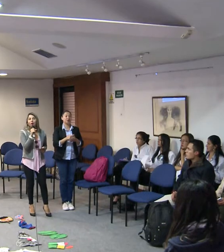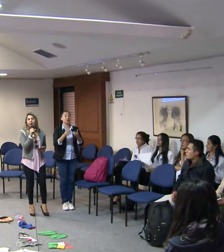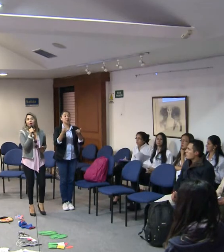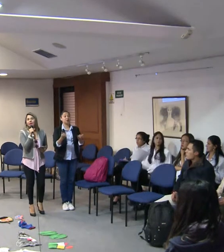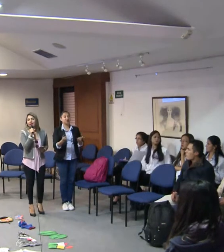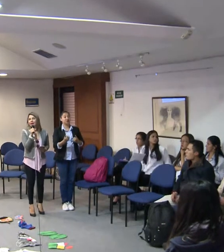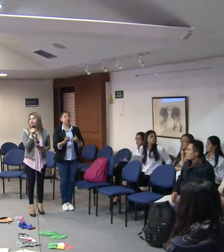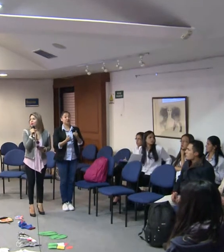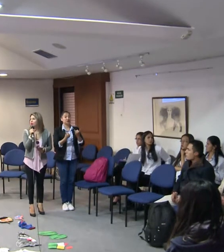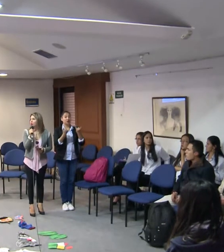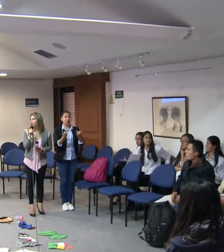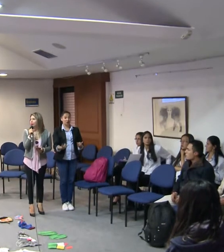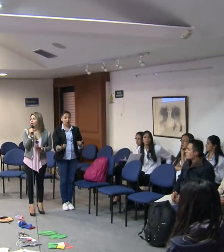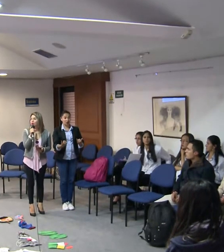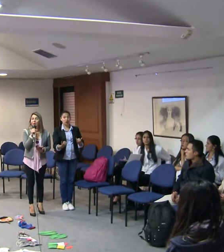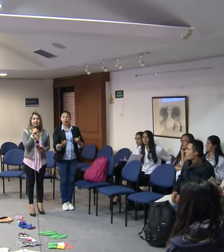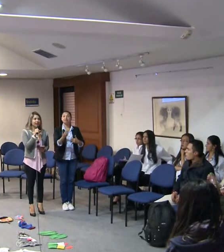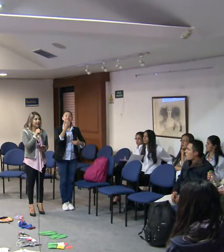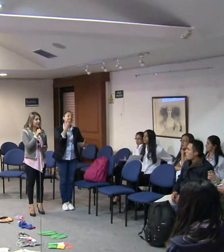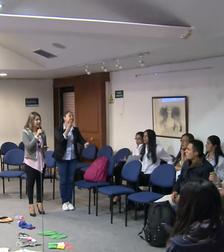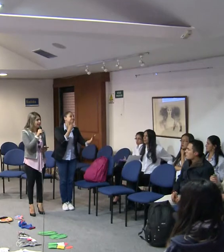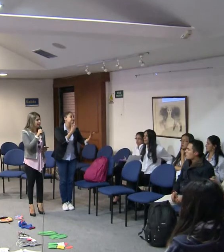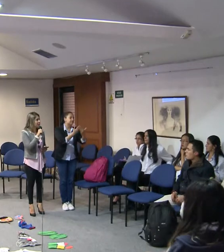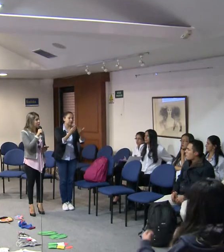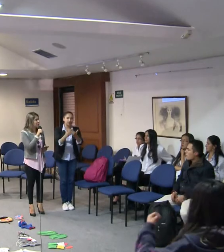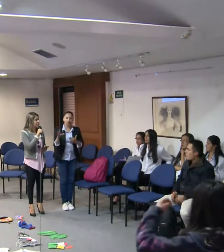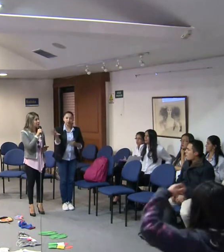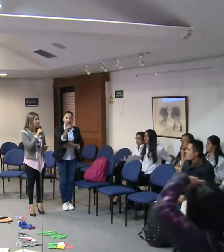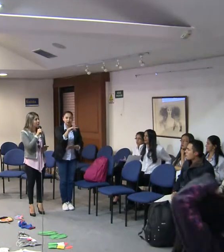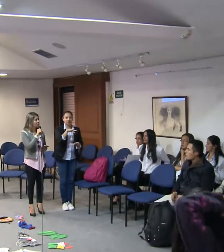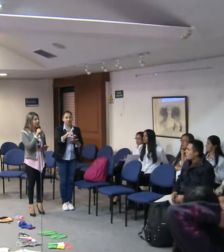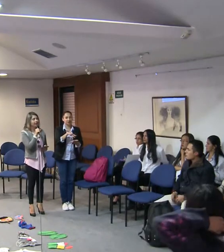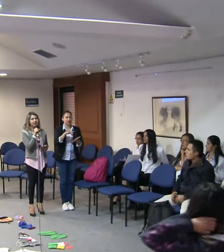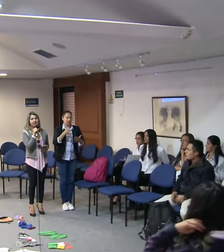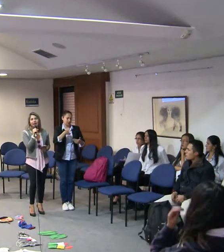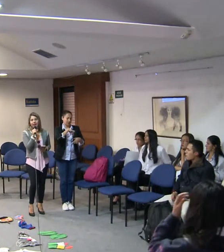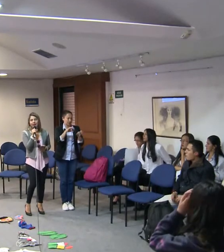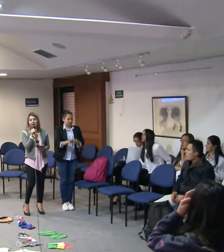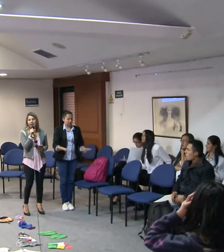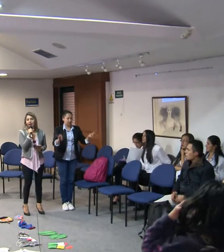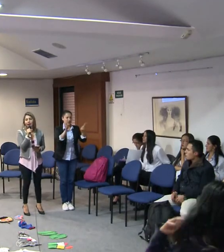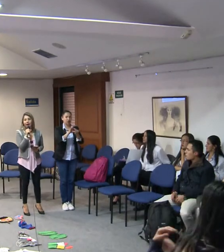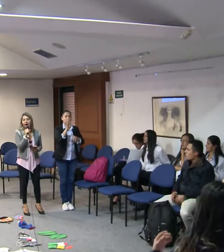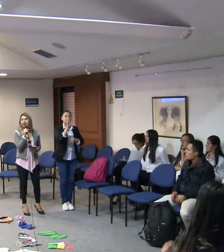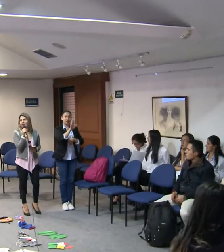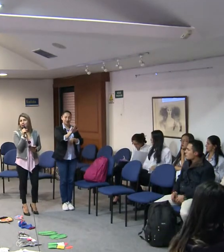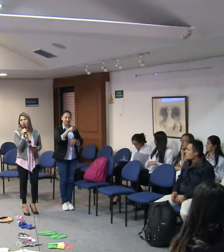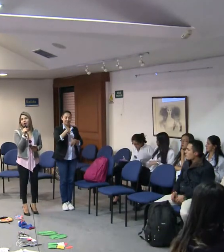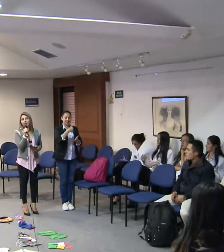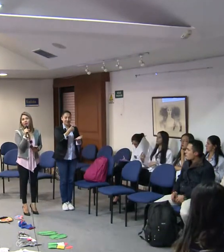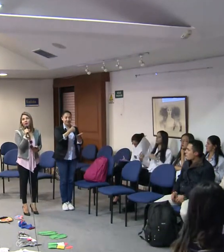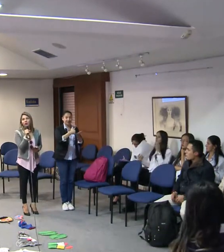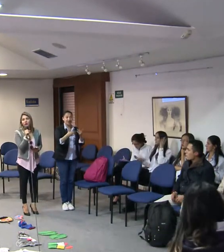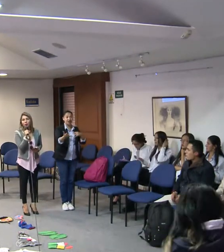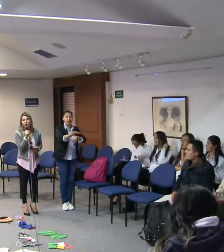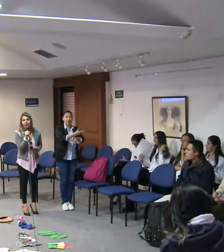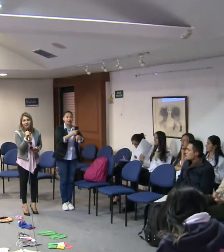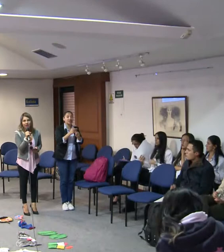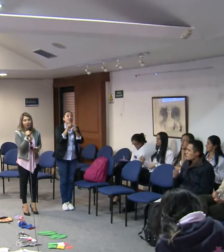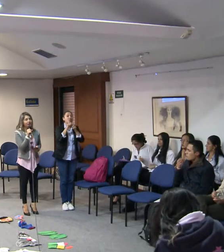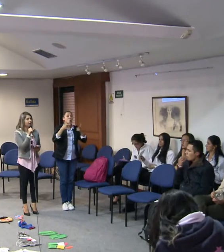el día de hoy les agradezco a todos su presencia. Para nosotros es muy importante desde la línea de Artes y Lenguajes y